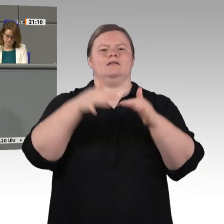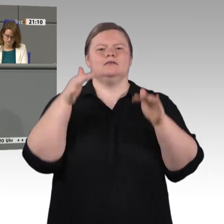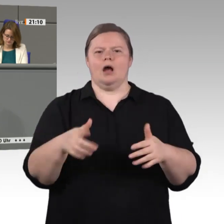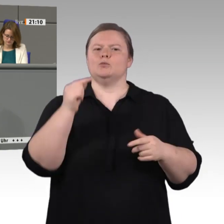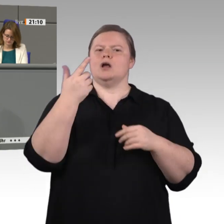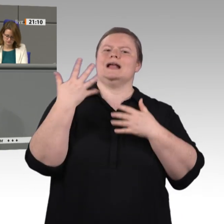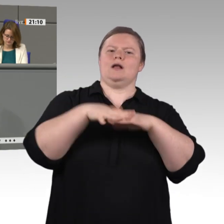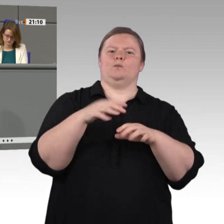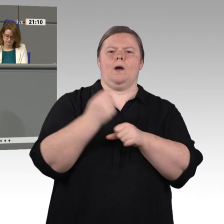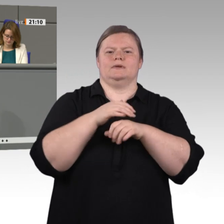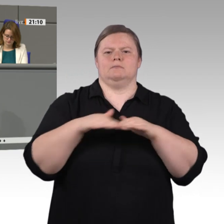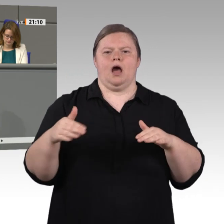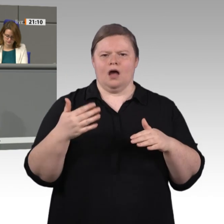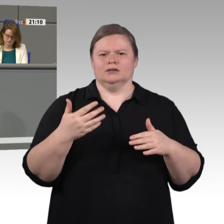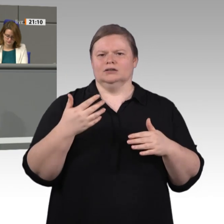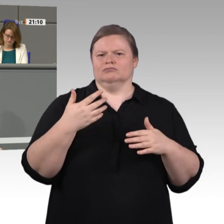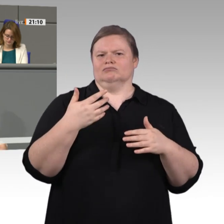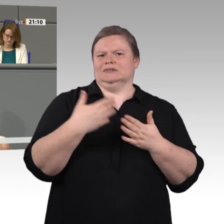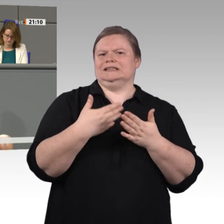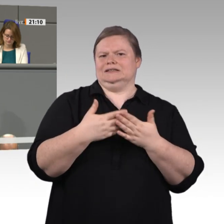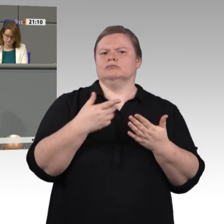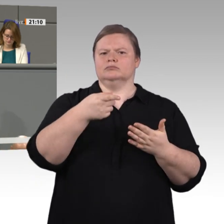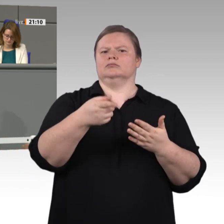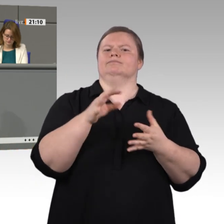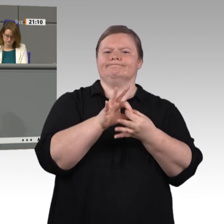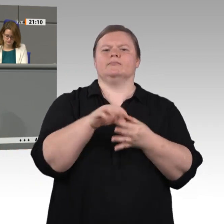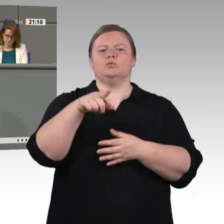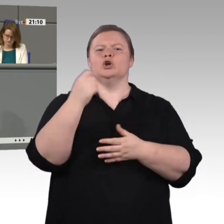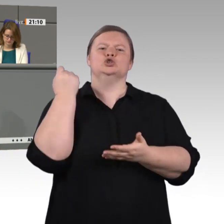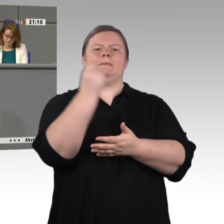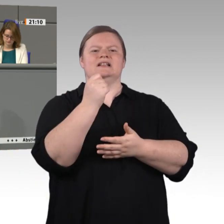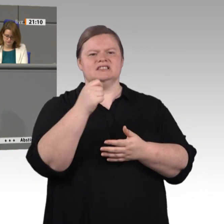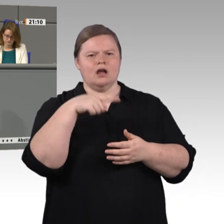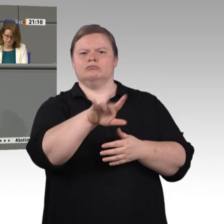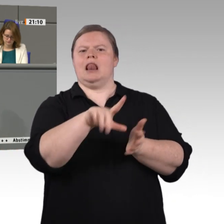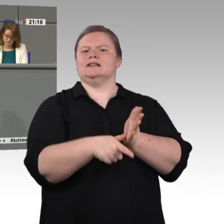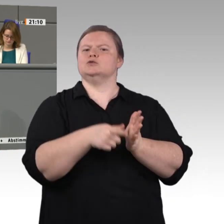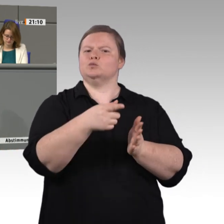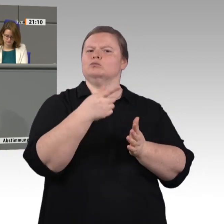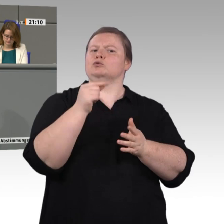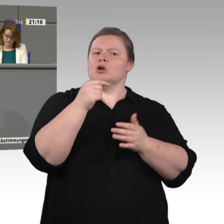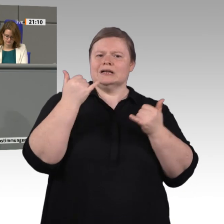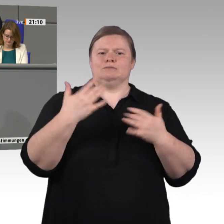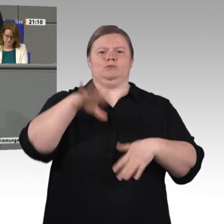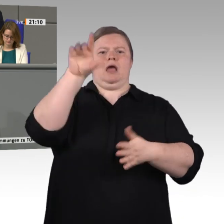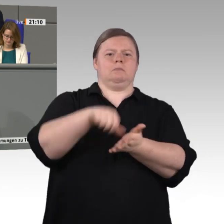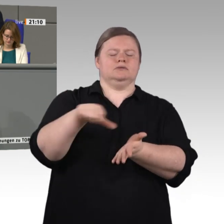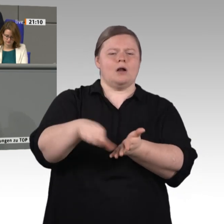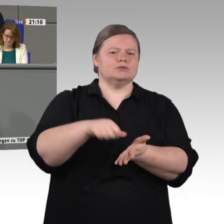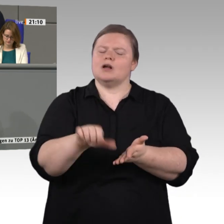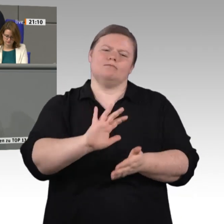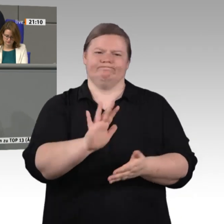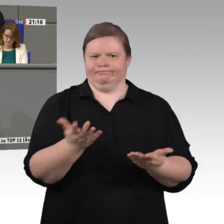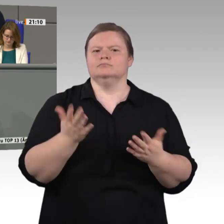spezifischere Gruppen mit deren Bedarfen operieren sollten. Wenn das funktionieren soll, müsste man sie auf der einen Seite